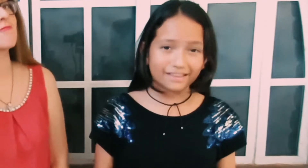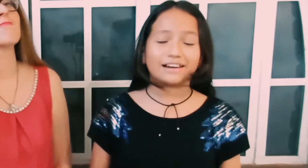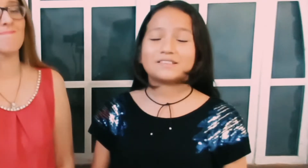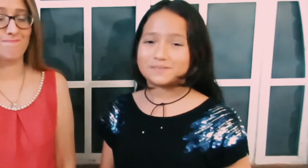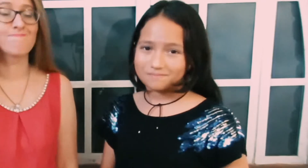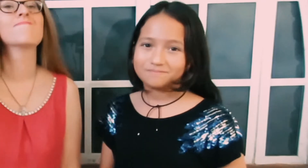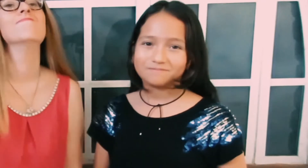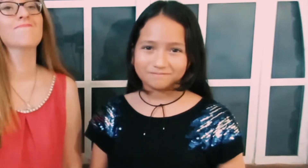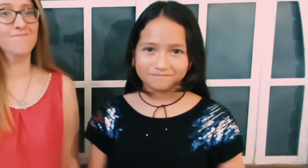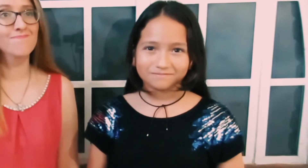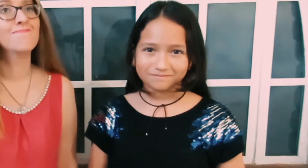atenderlos.